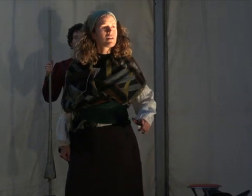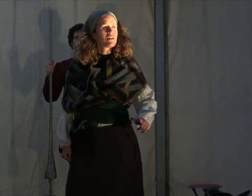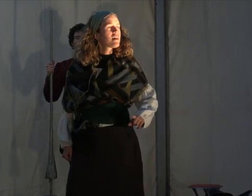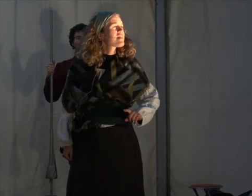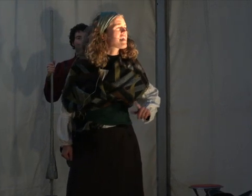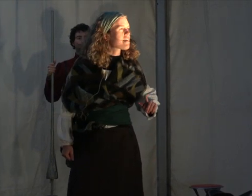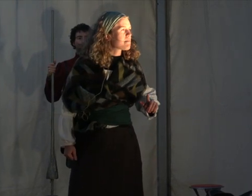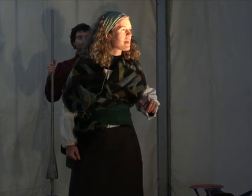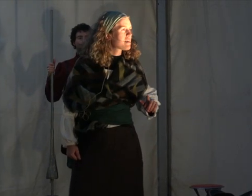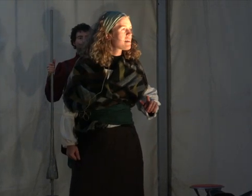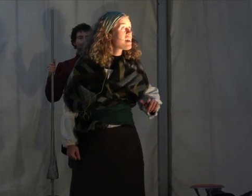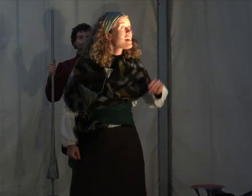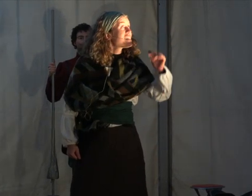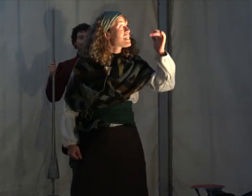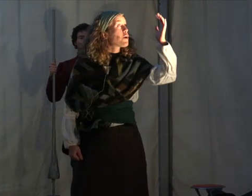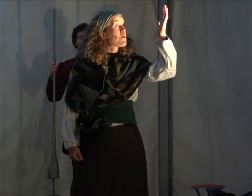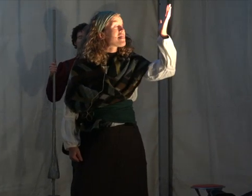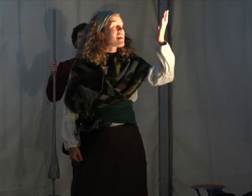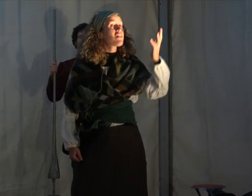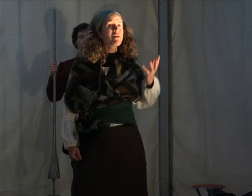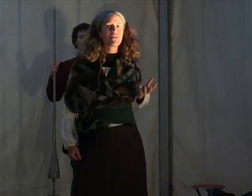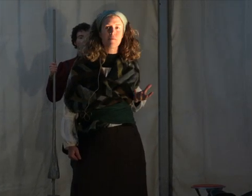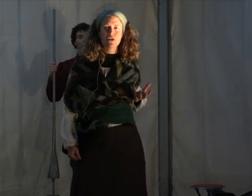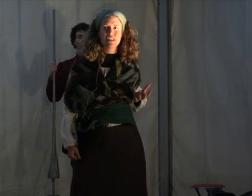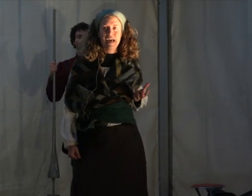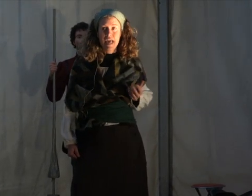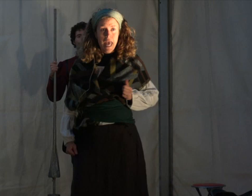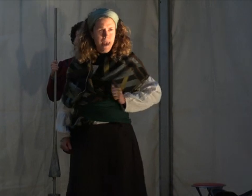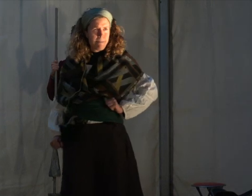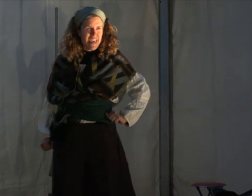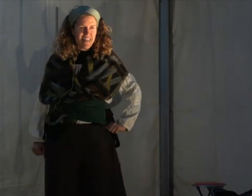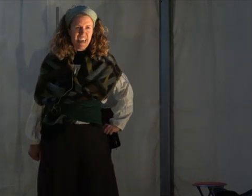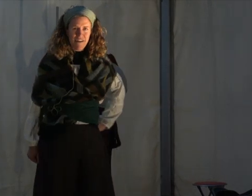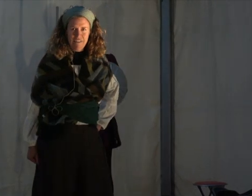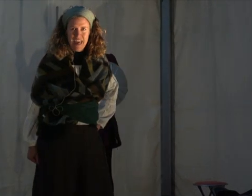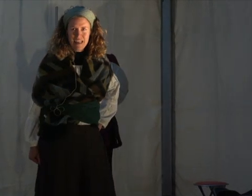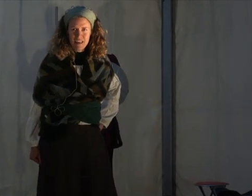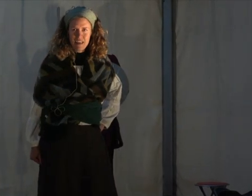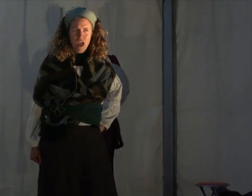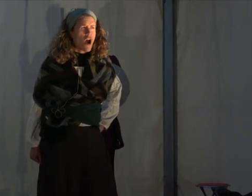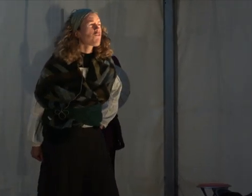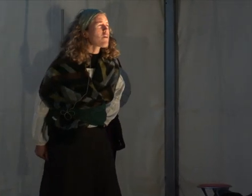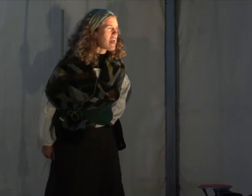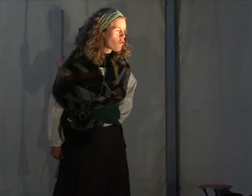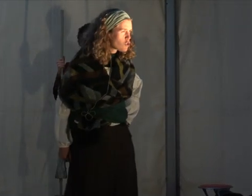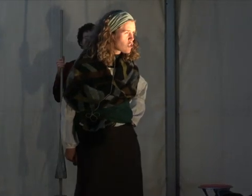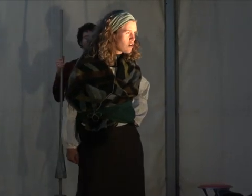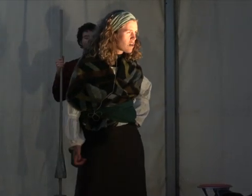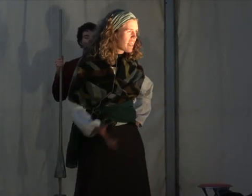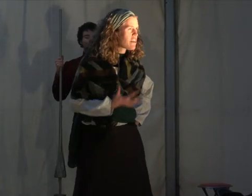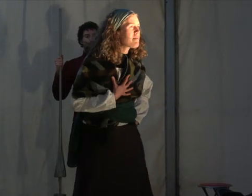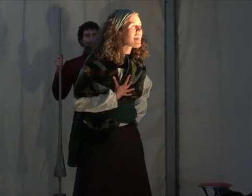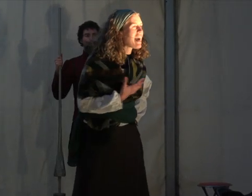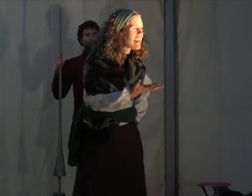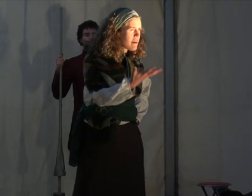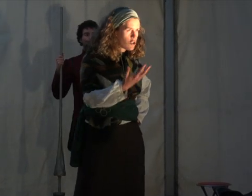no, decidme, si como el cielo me hizo hermosa, me hiciera fea, ¿fuera justo